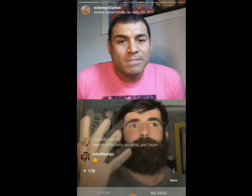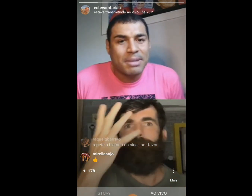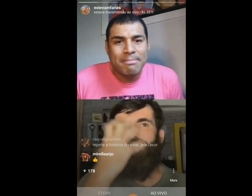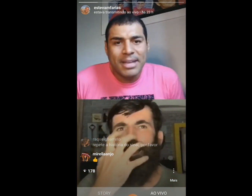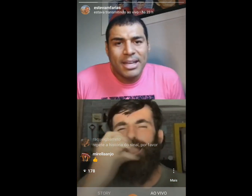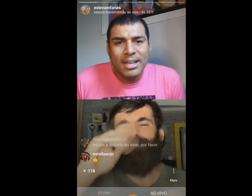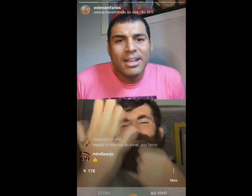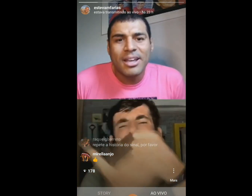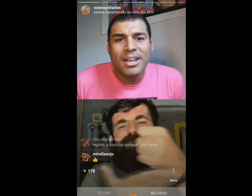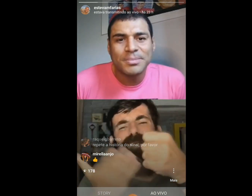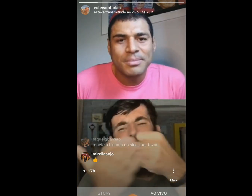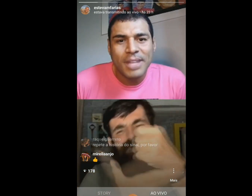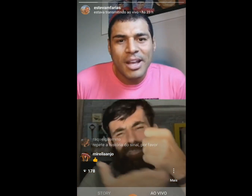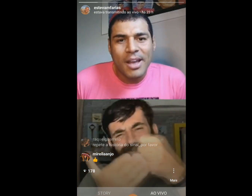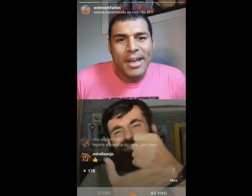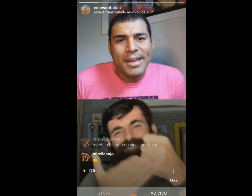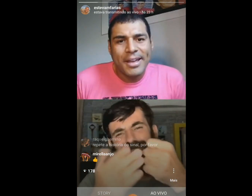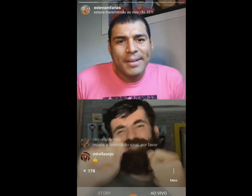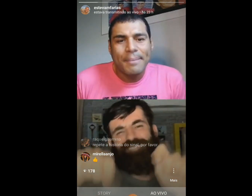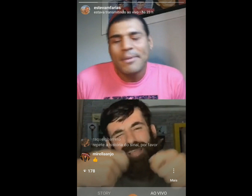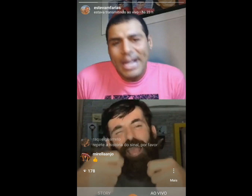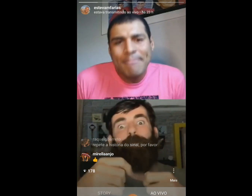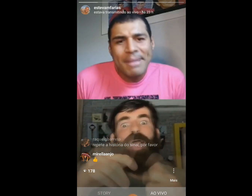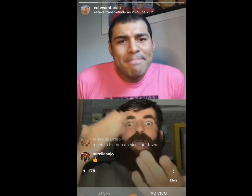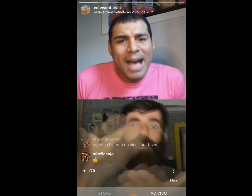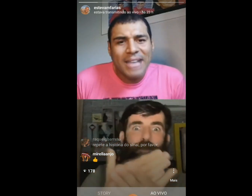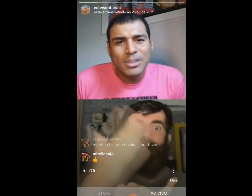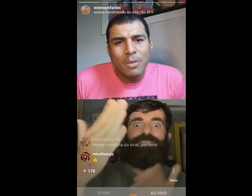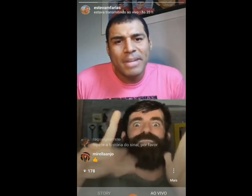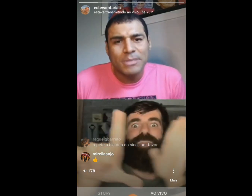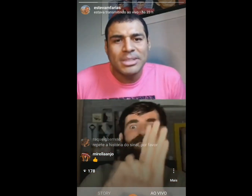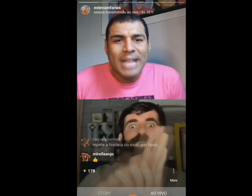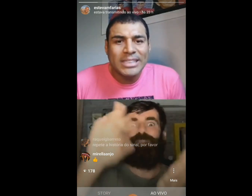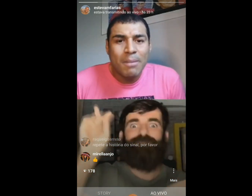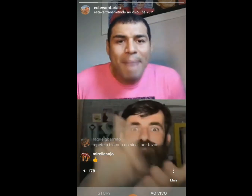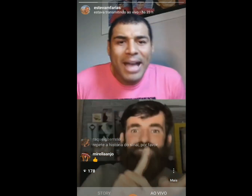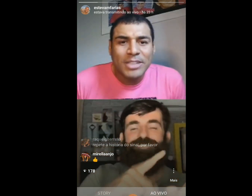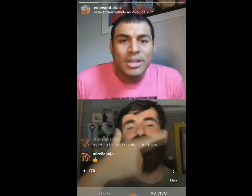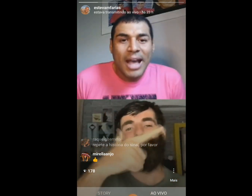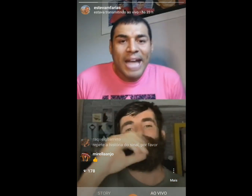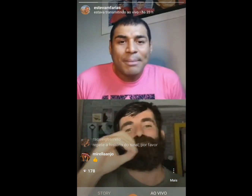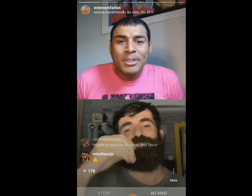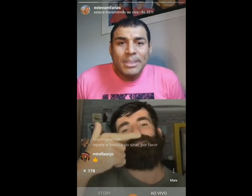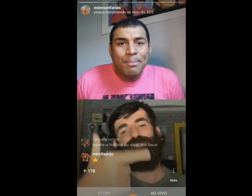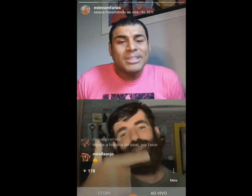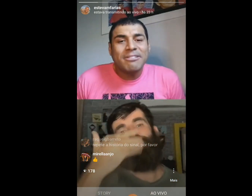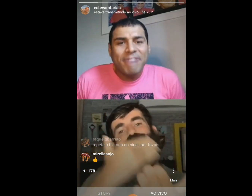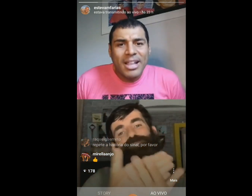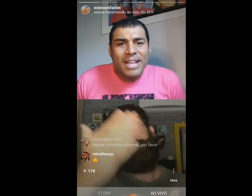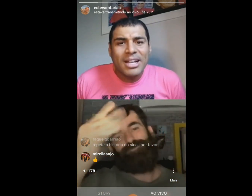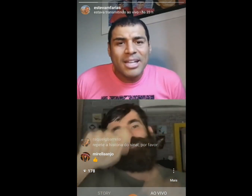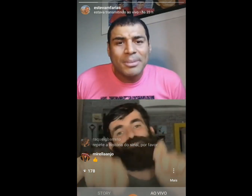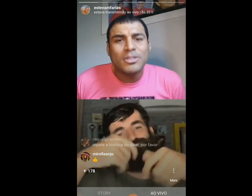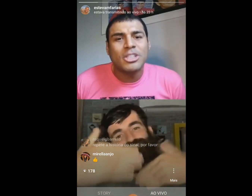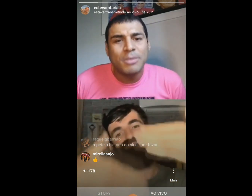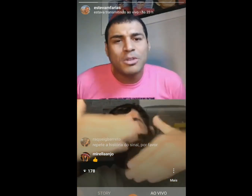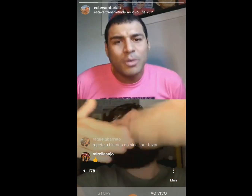sinais básicos, sabe? Os sinais eram básicos. Mas essa lei da Libras, em 2002, começou, né, a aumentar os sinais e tudo